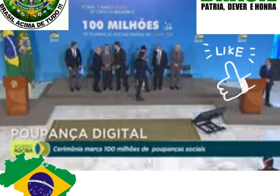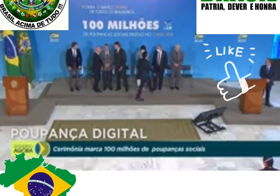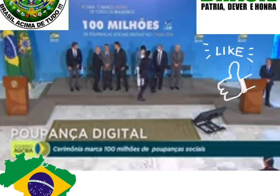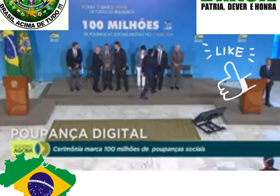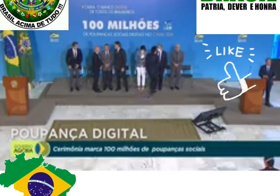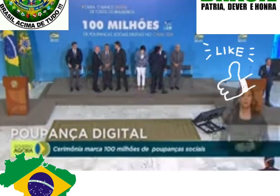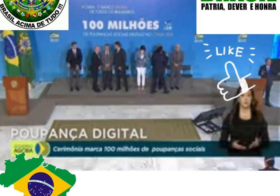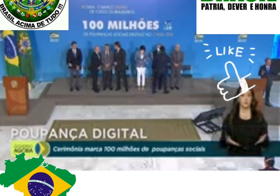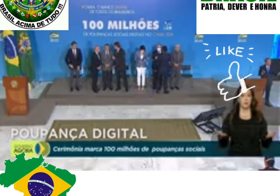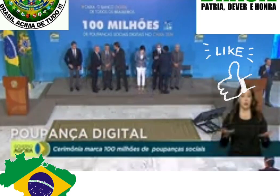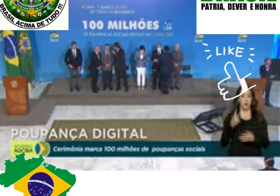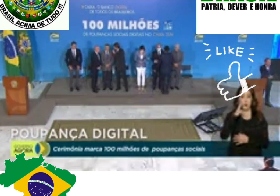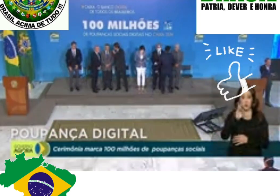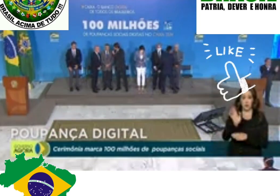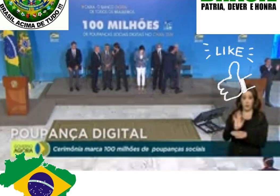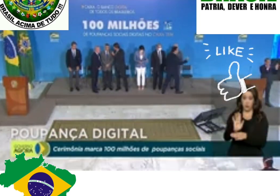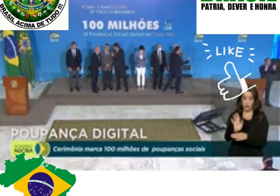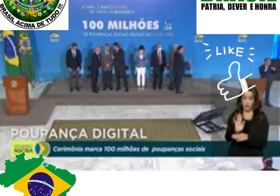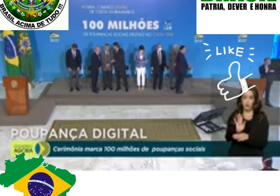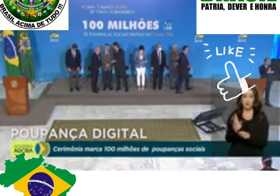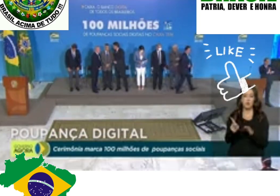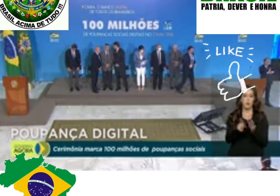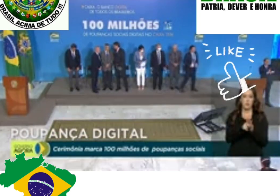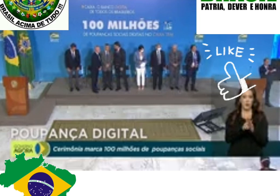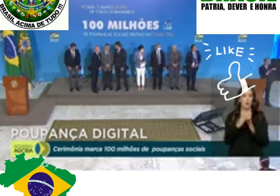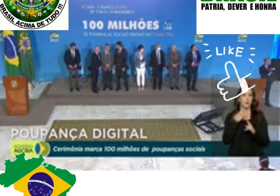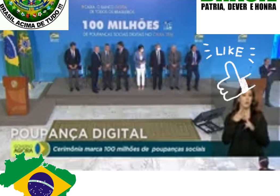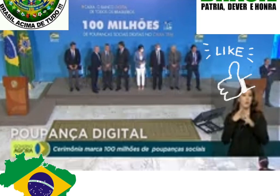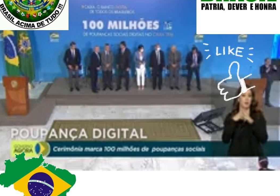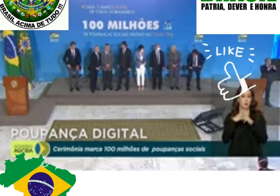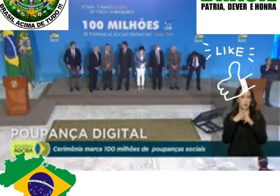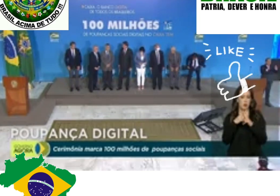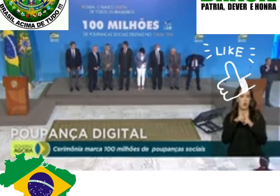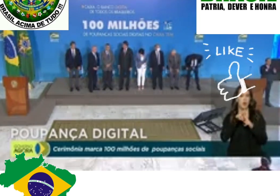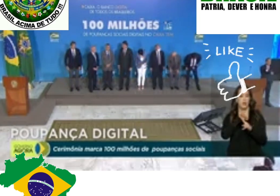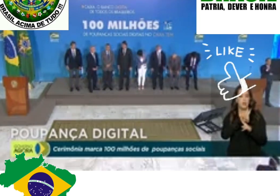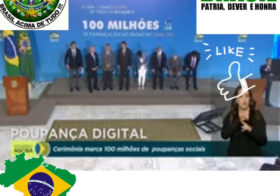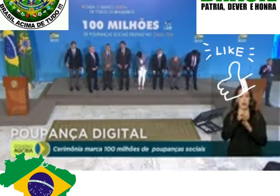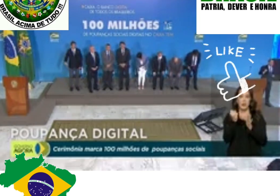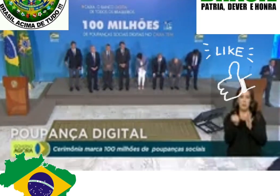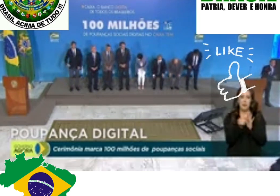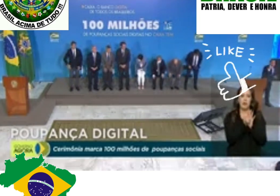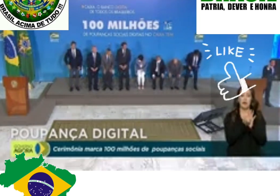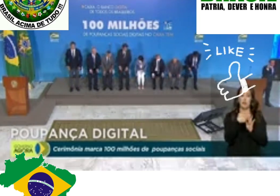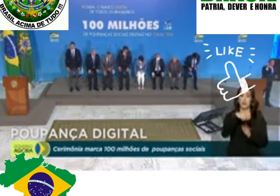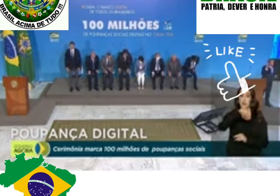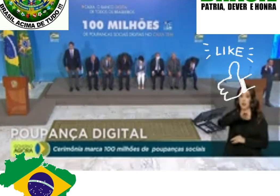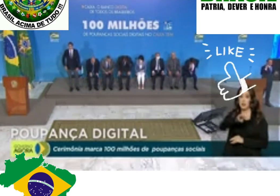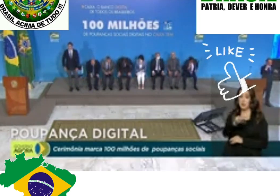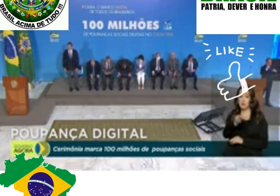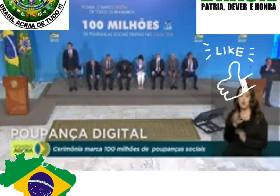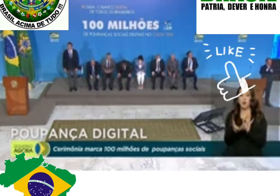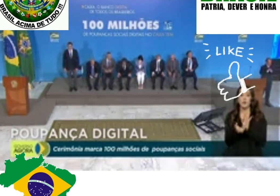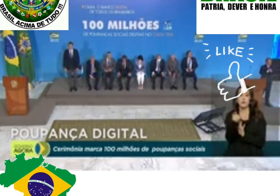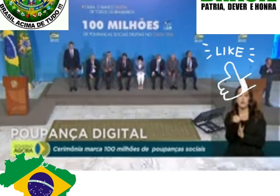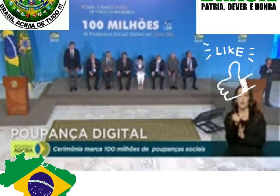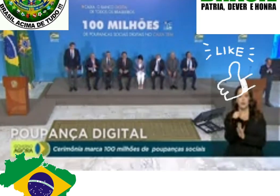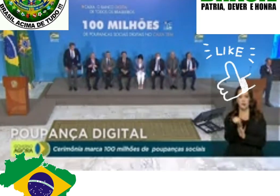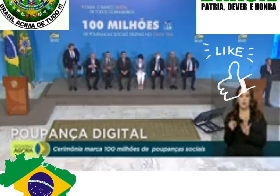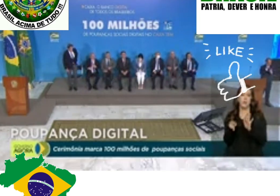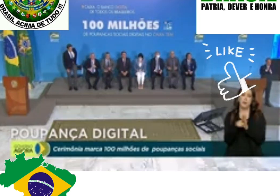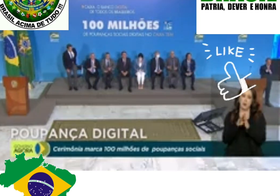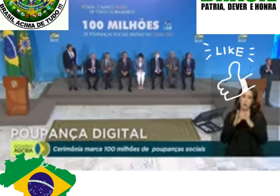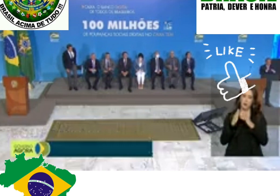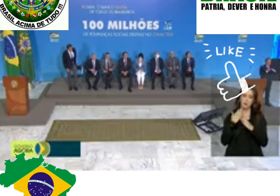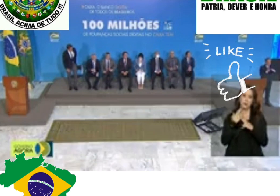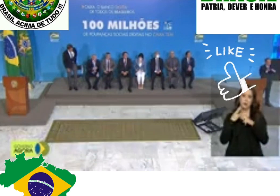Então, agora assistiremos ao vídeo institucional sobre a marca de 10 milhões de poupanças sociais digitais Caixa.